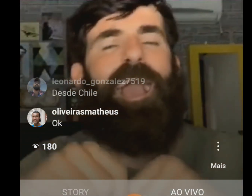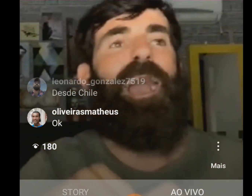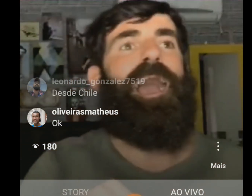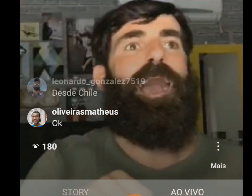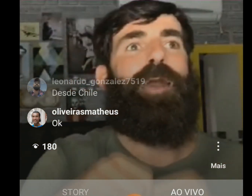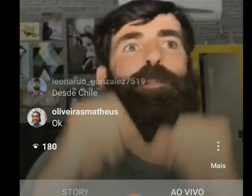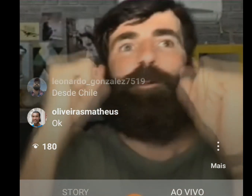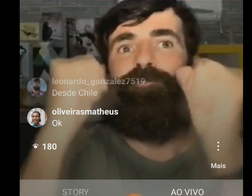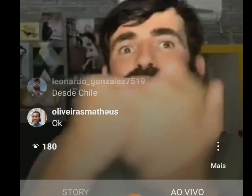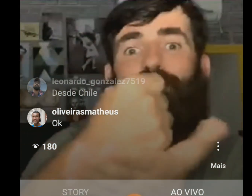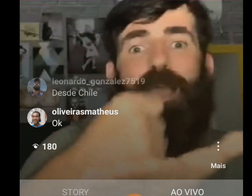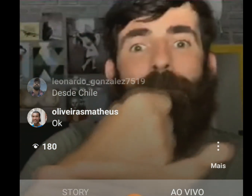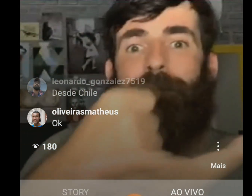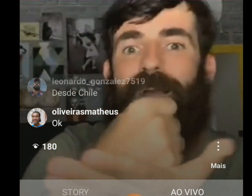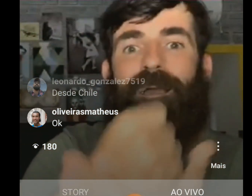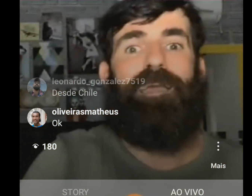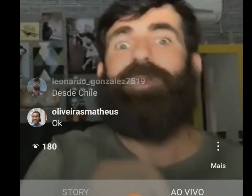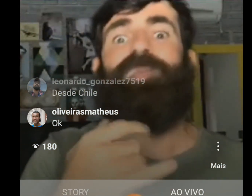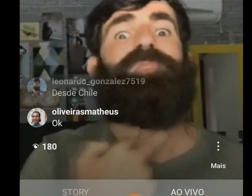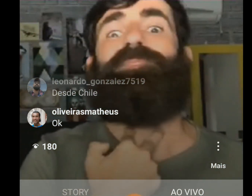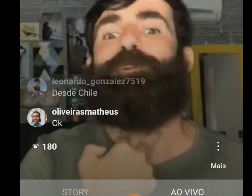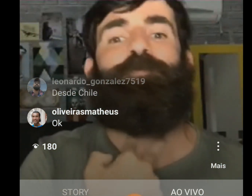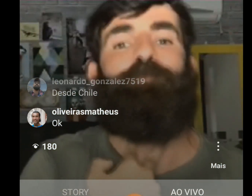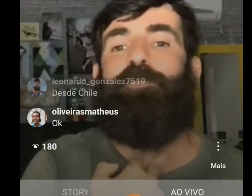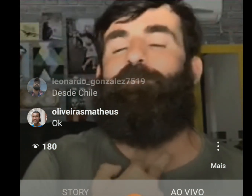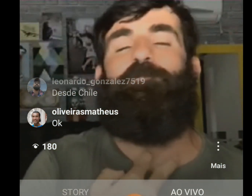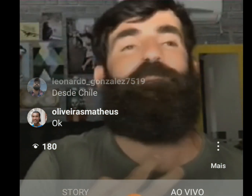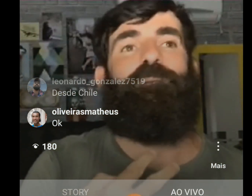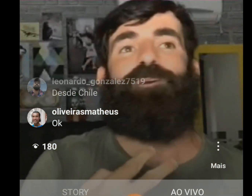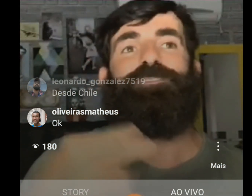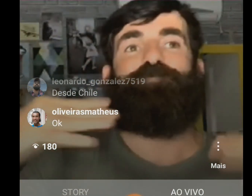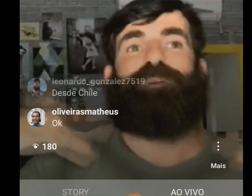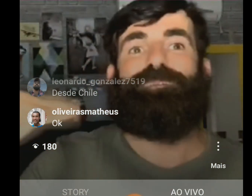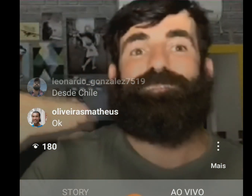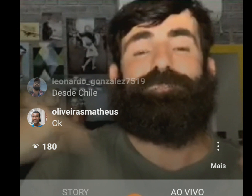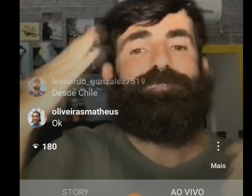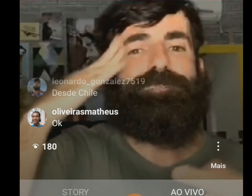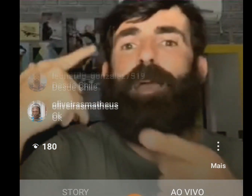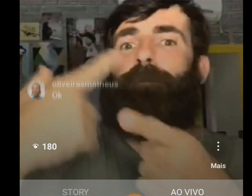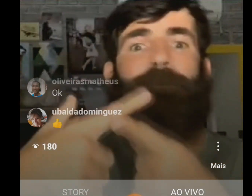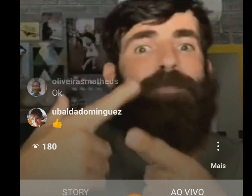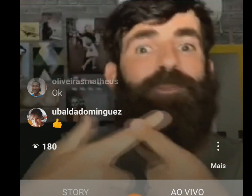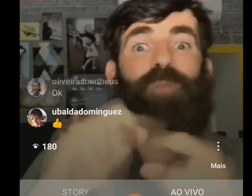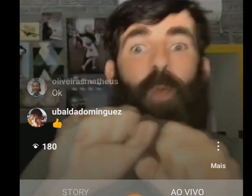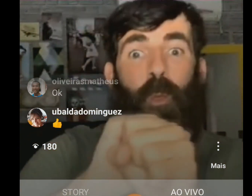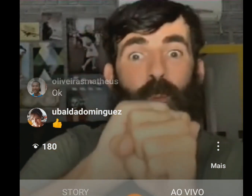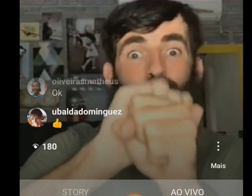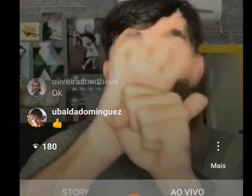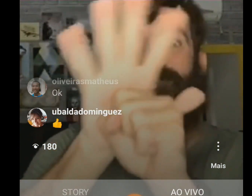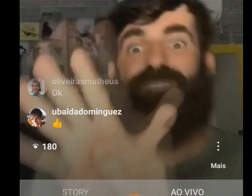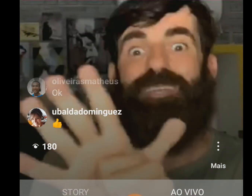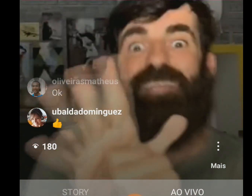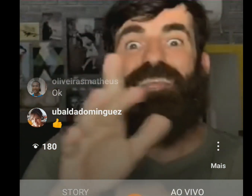para ir ao supermercado, à farmácia, se for muito importante. Não pode passear, gente. O